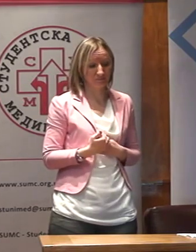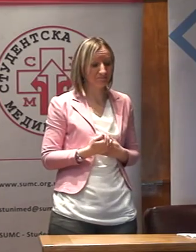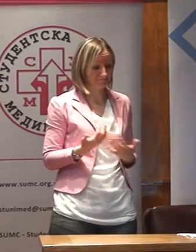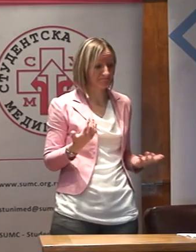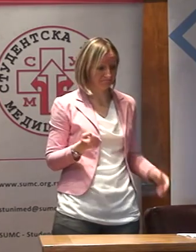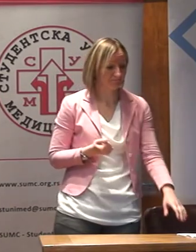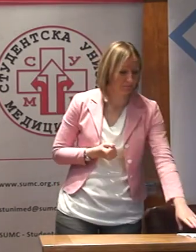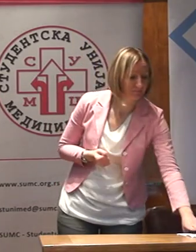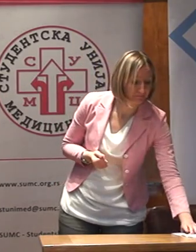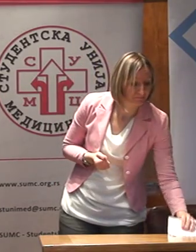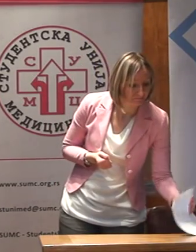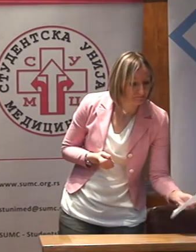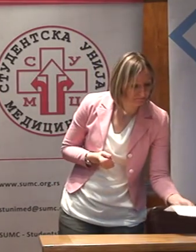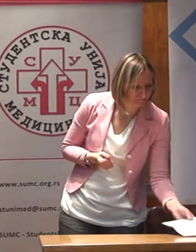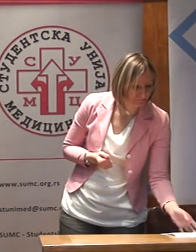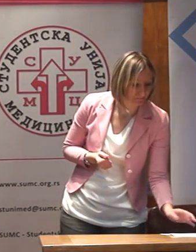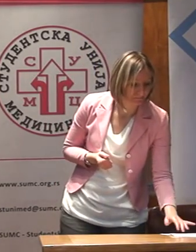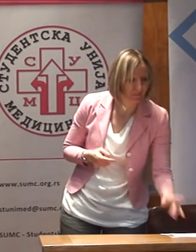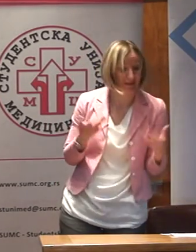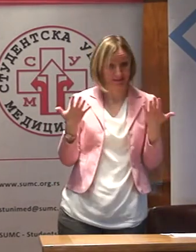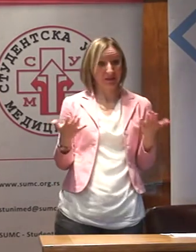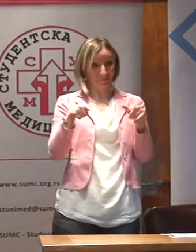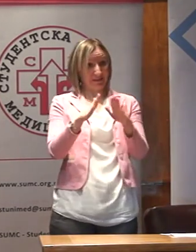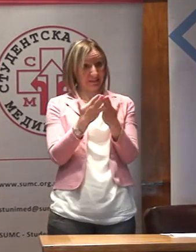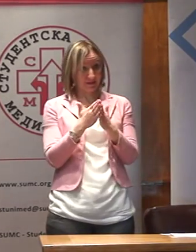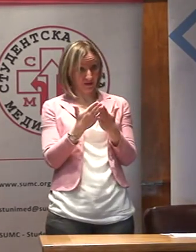gluvoće, što zapravo uopšte nije tačno.